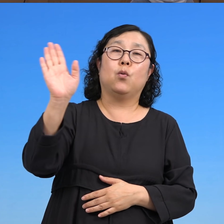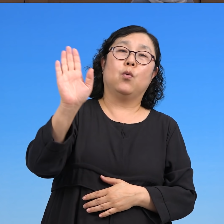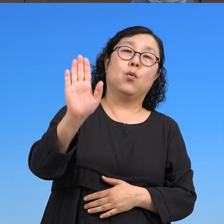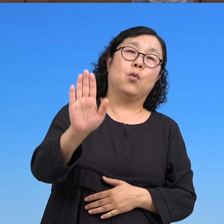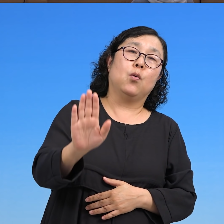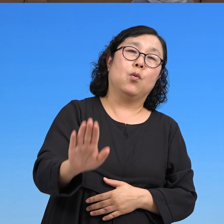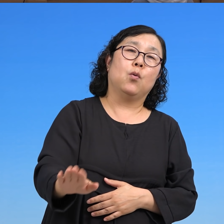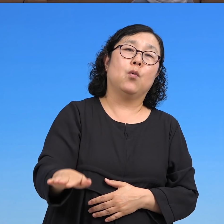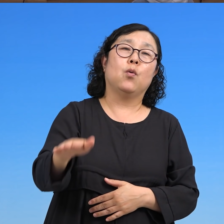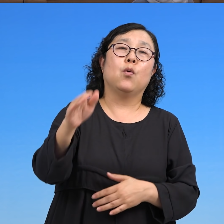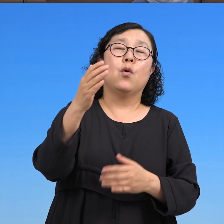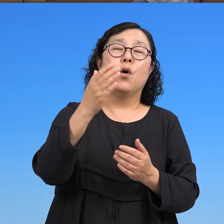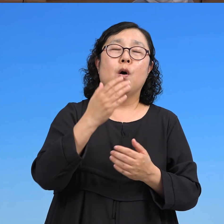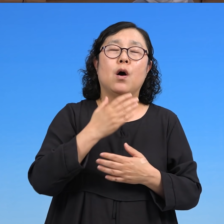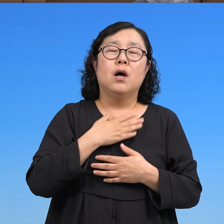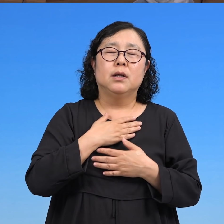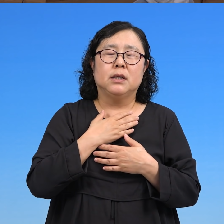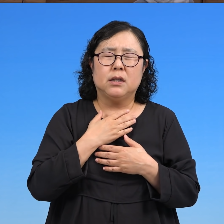않아도